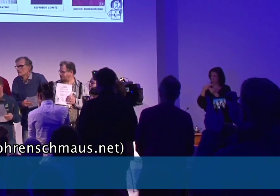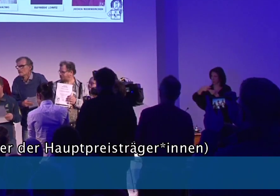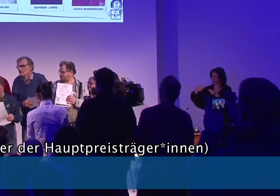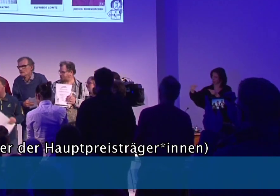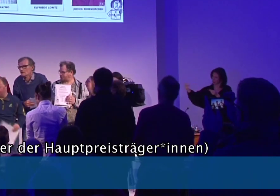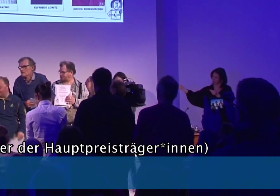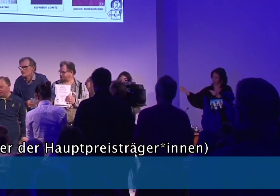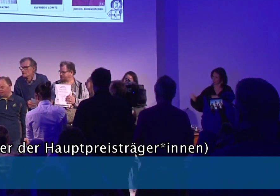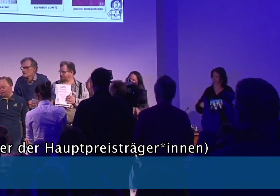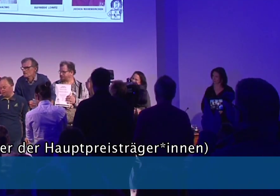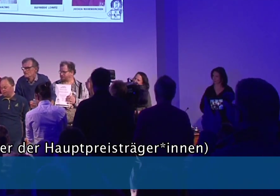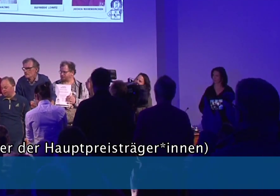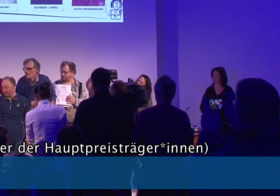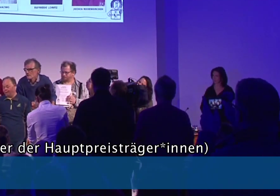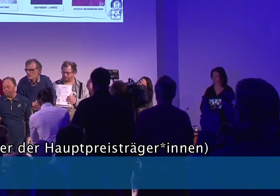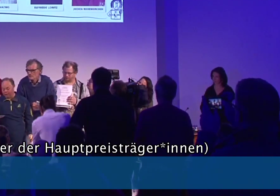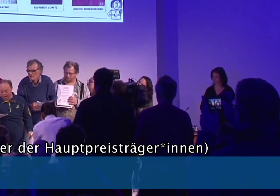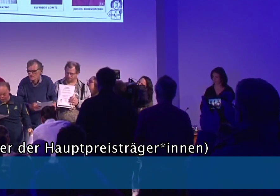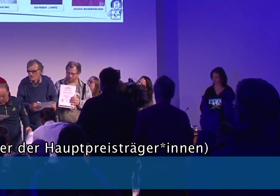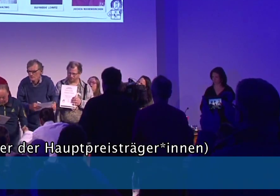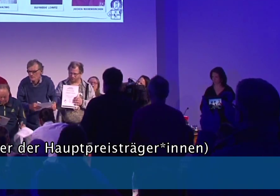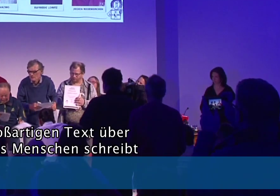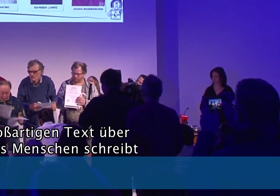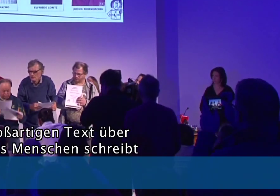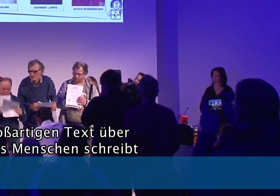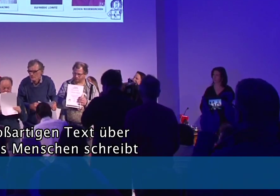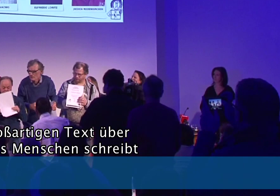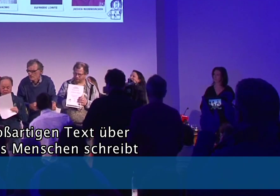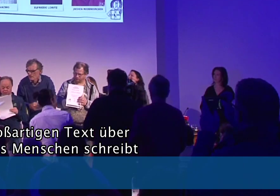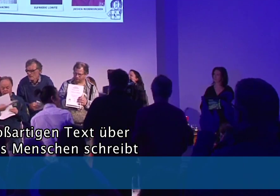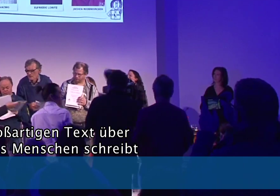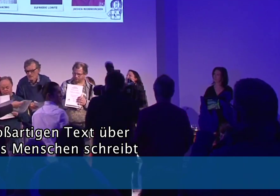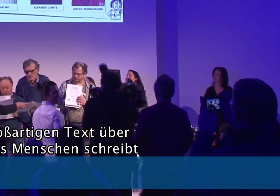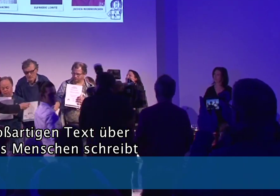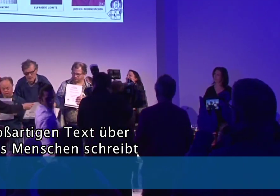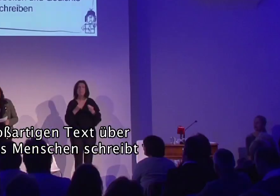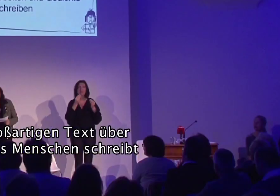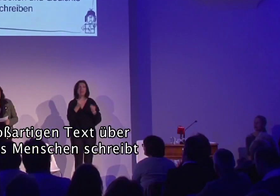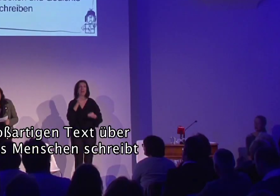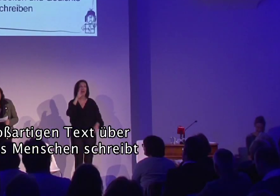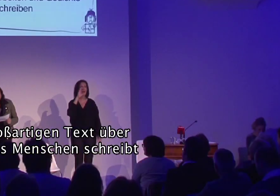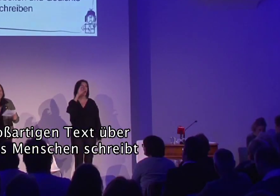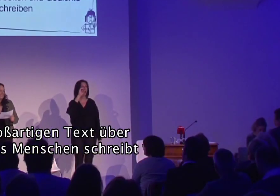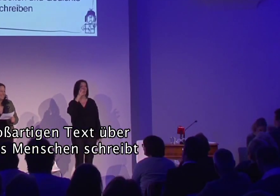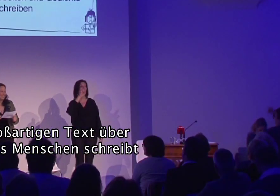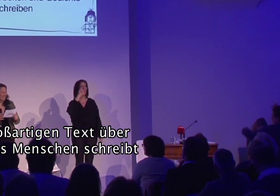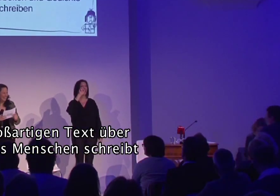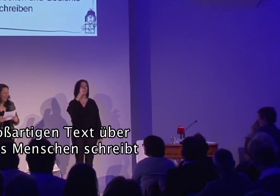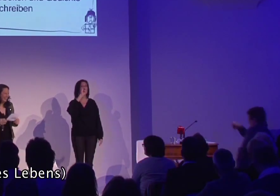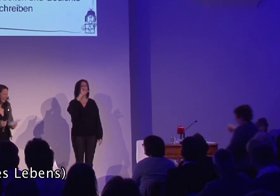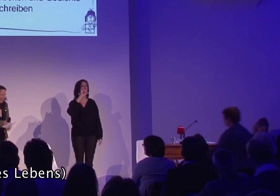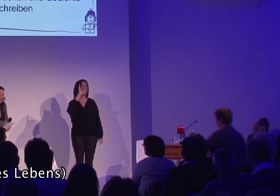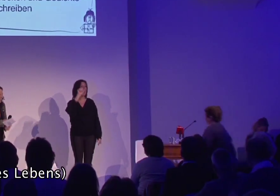www.ohrenschmaus.net. Wir kommen jetzt zu einer der Hauptpreisträgerinnen. Großartigen Text über das Leben eines Menschen